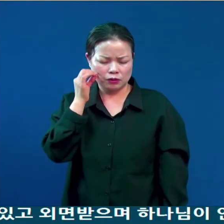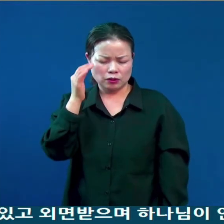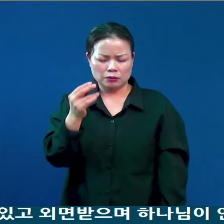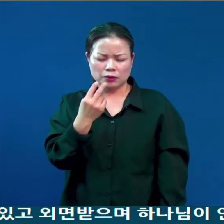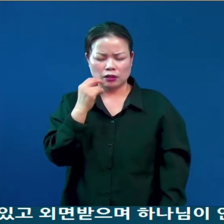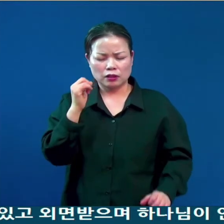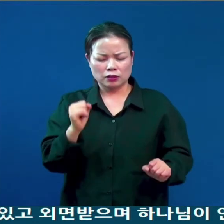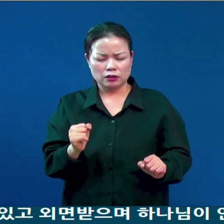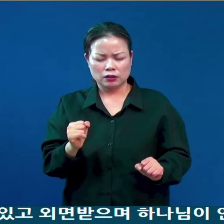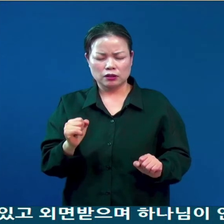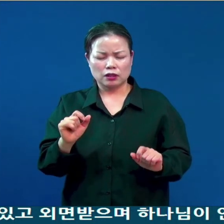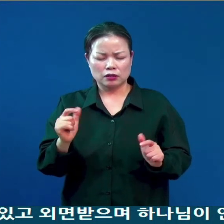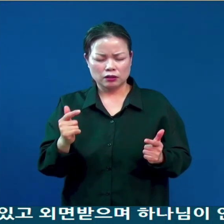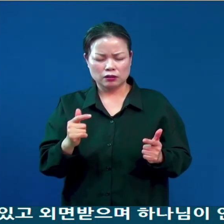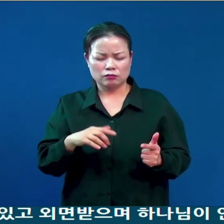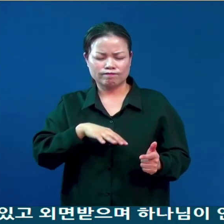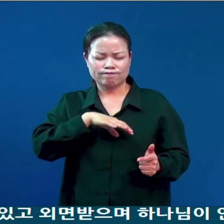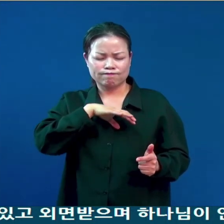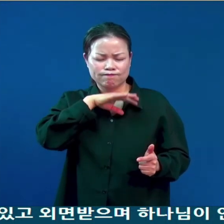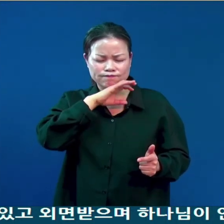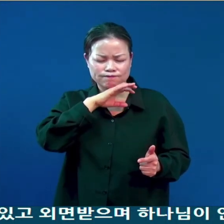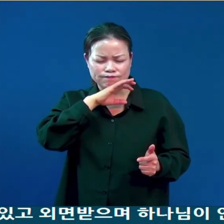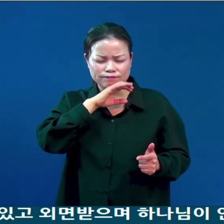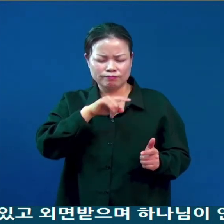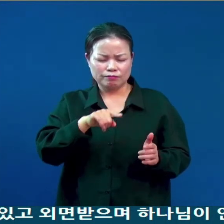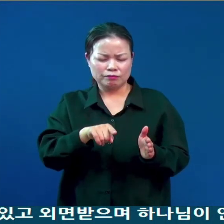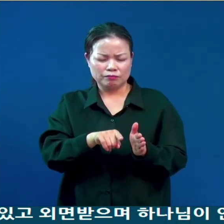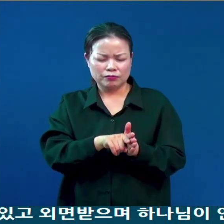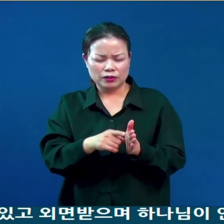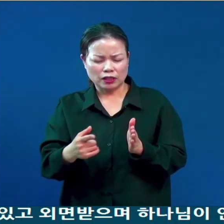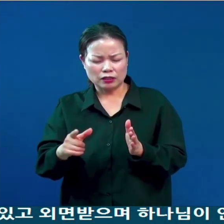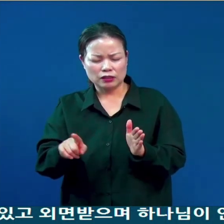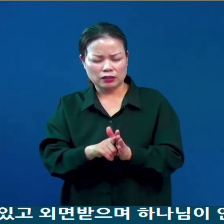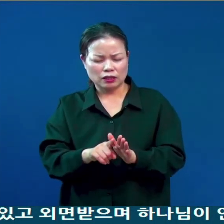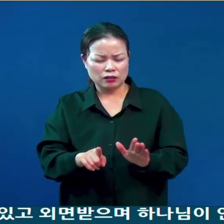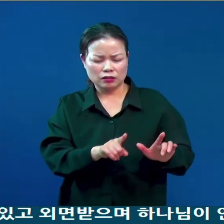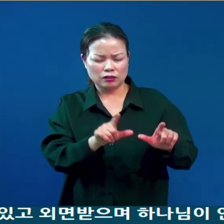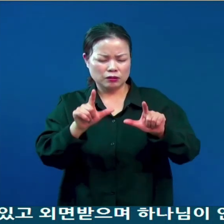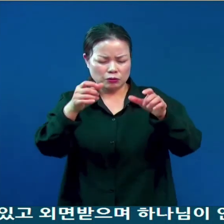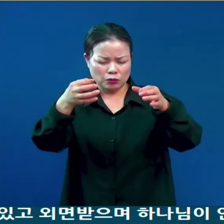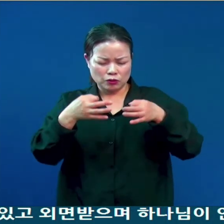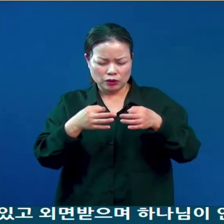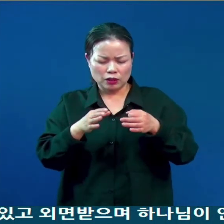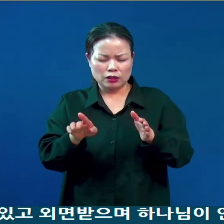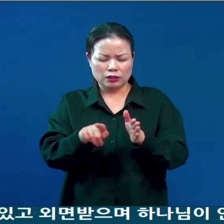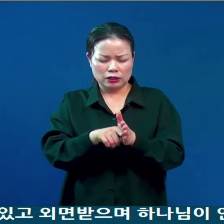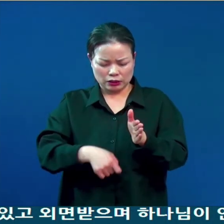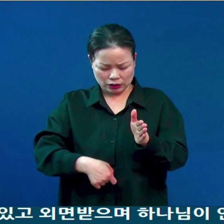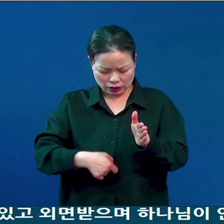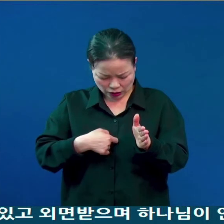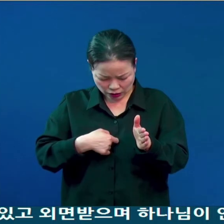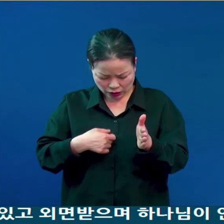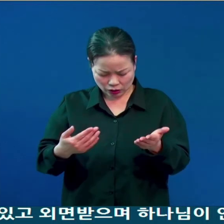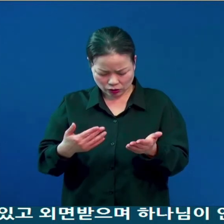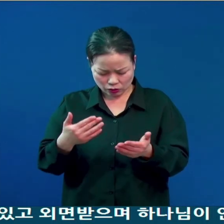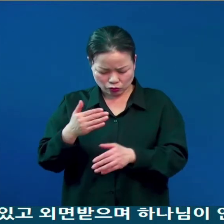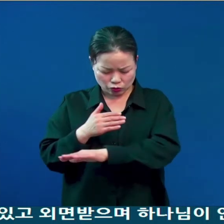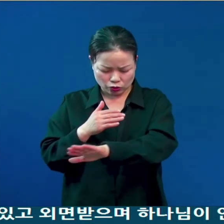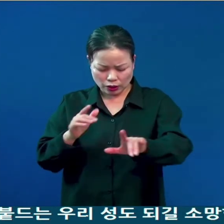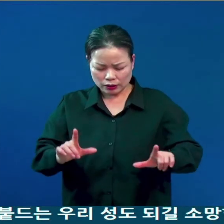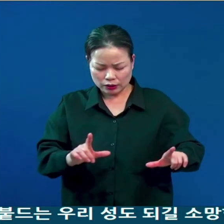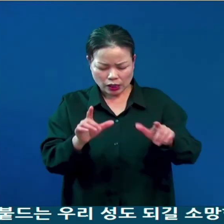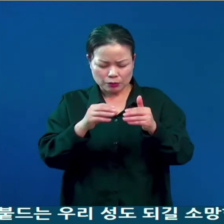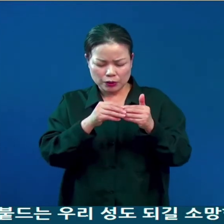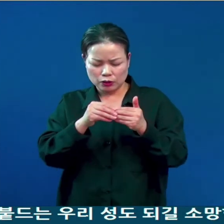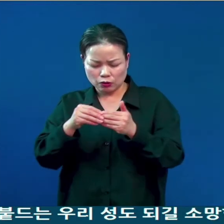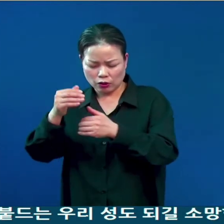살아계시지 않는 것 같은 원망과 불신앙의 모습이 우리의 모습이 아니었는지 돌아봅니다. 그러나 신실하게 역사하셔서 우리의 삶을 인도해